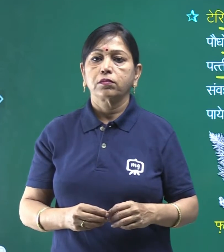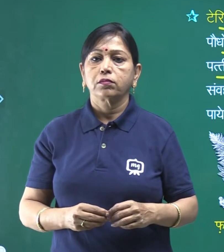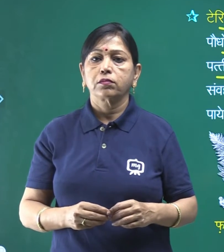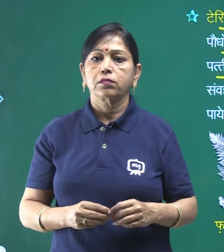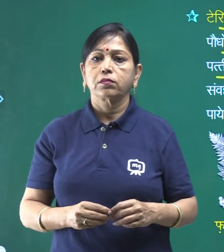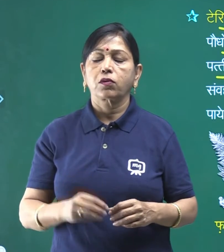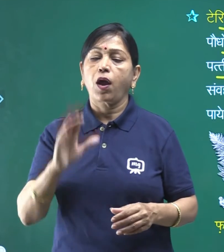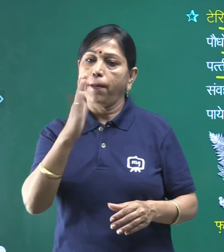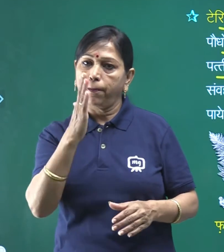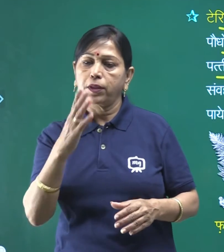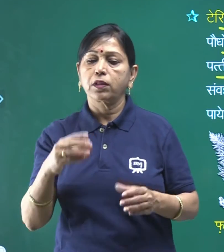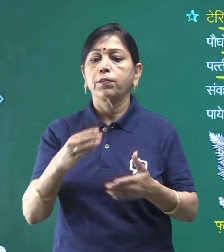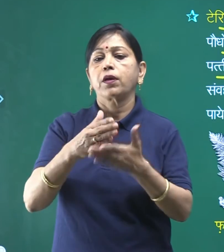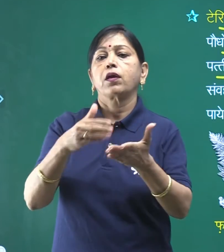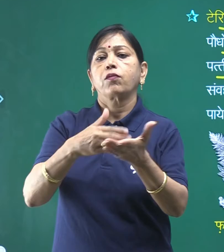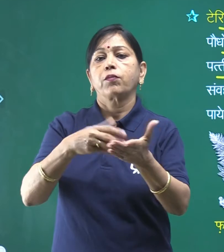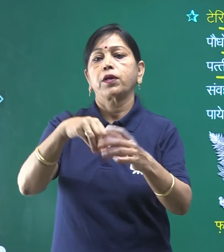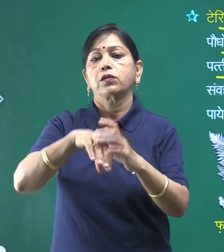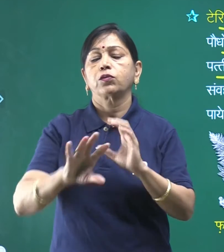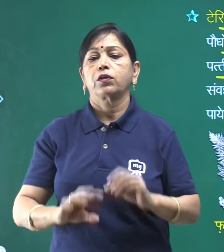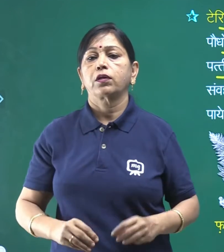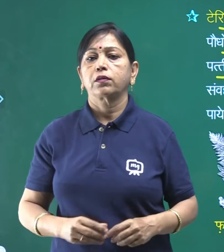पत्ती में विभाजित होता है।